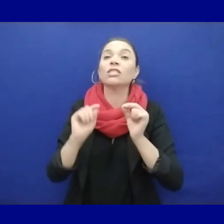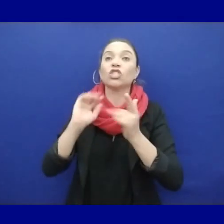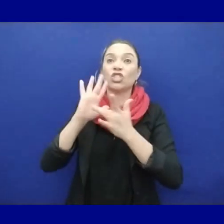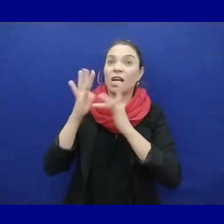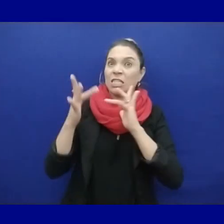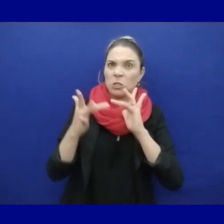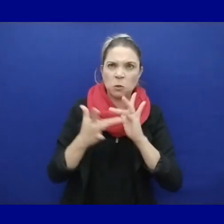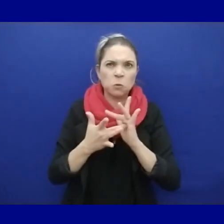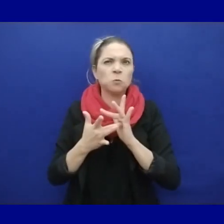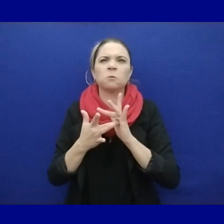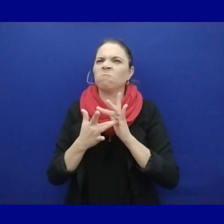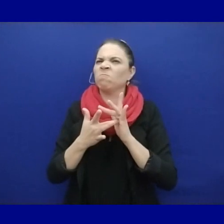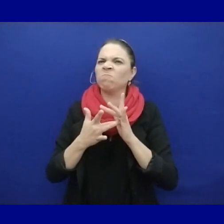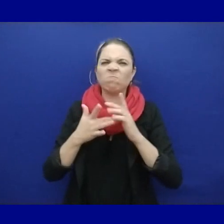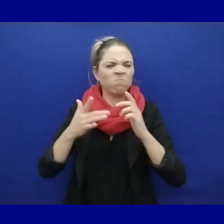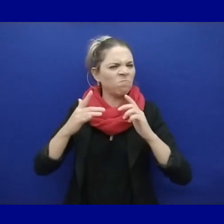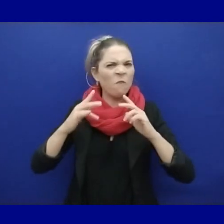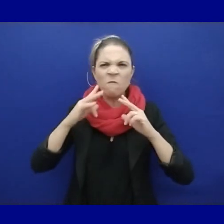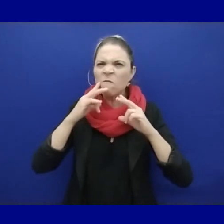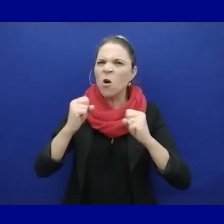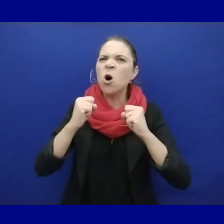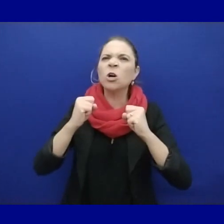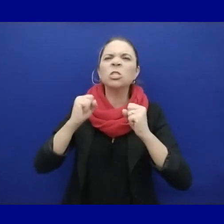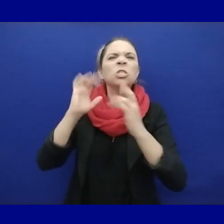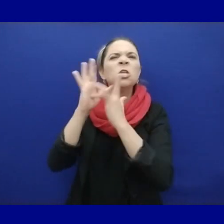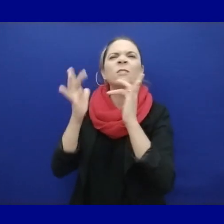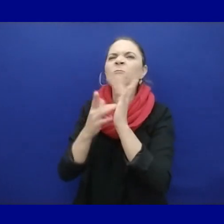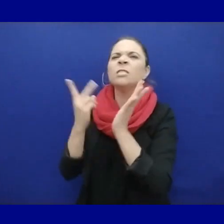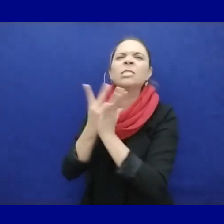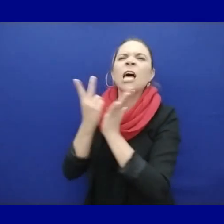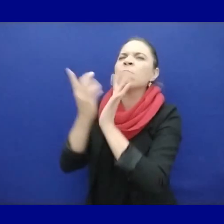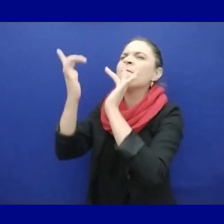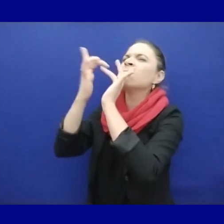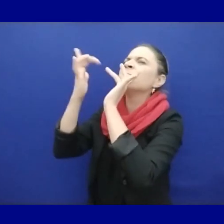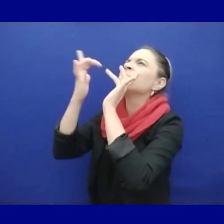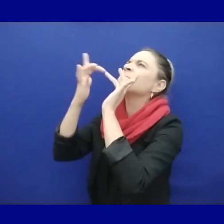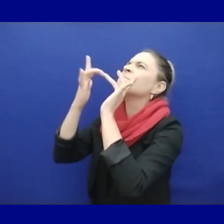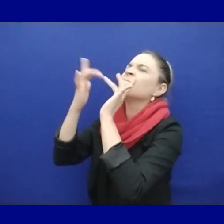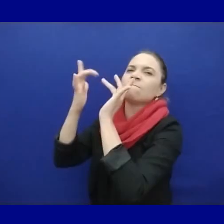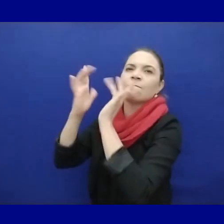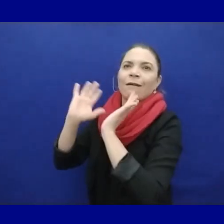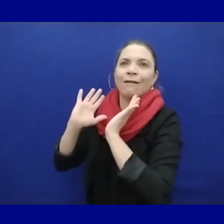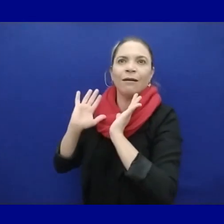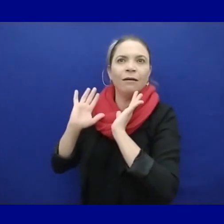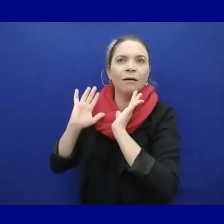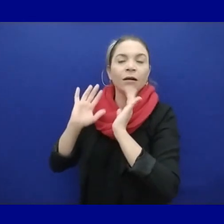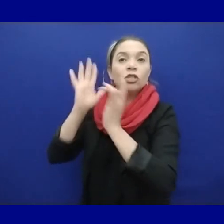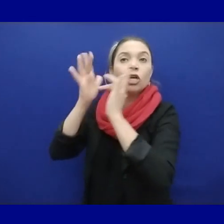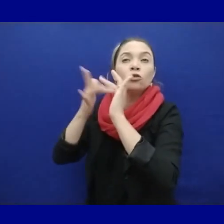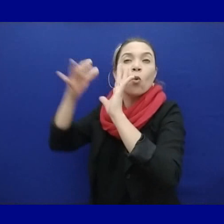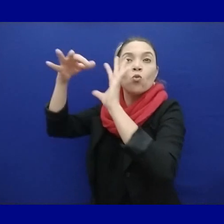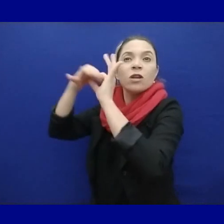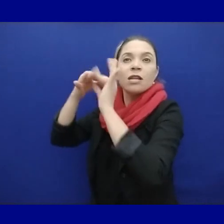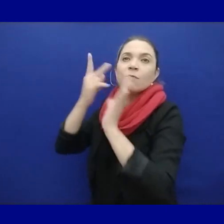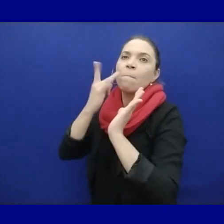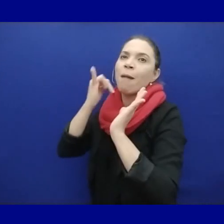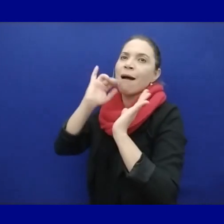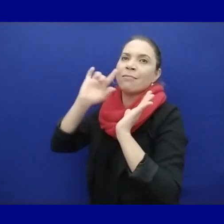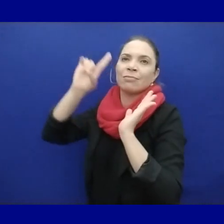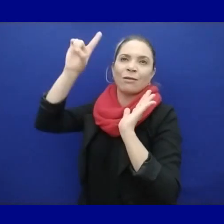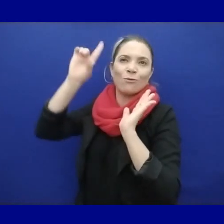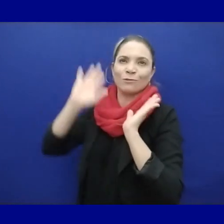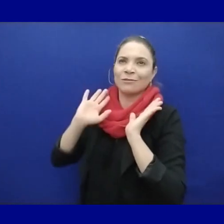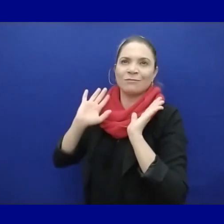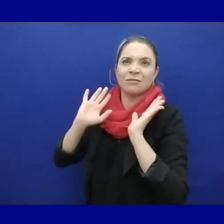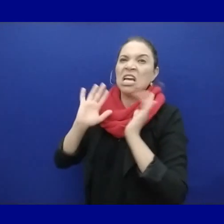que Jesus tudo fazia em profunda comunhão com o Pai. Ele estava só com o Pai,